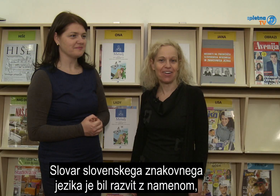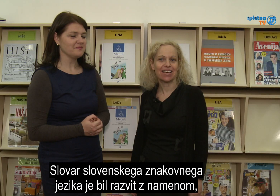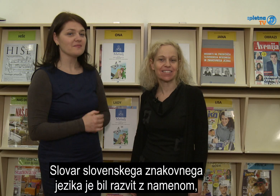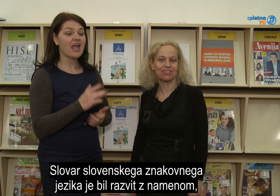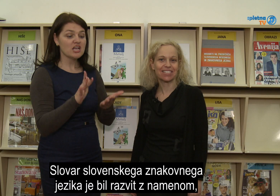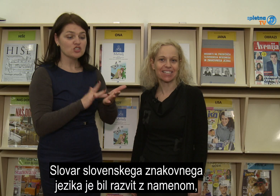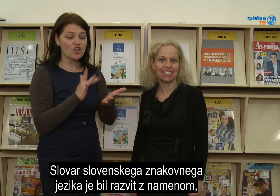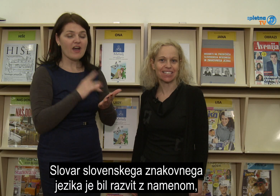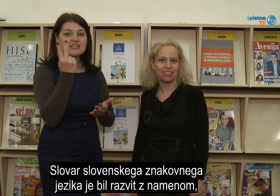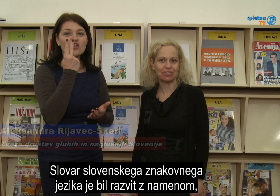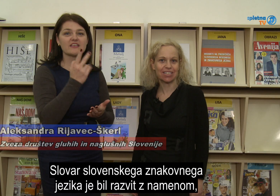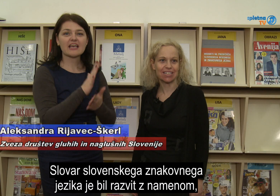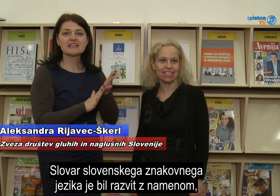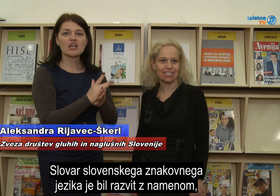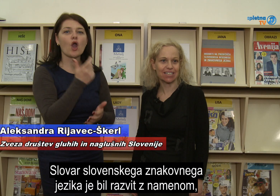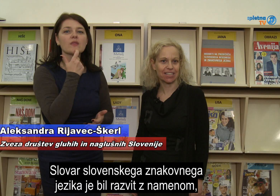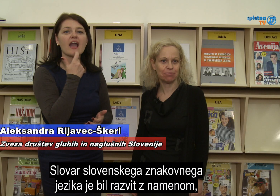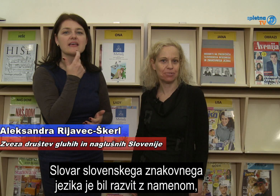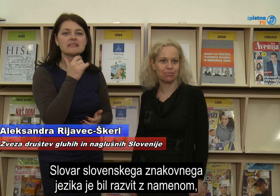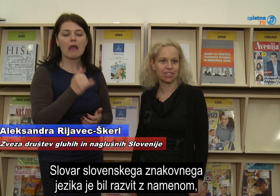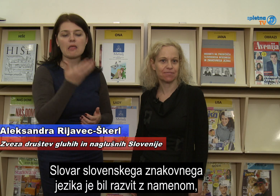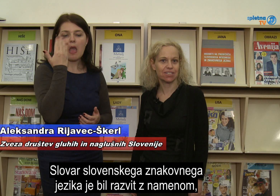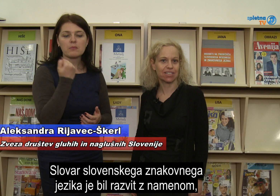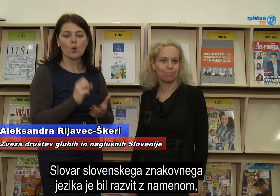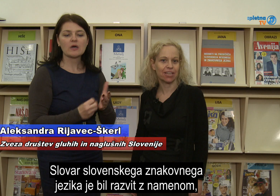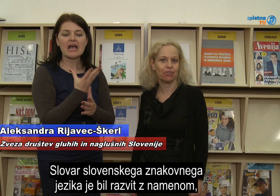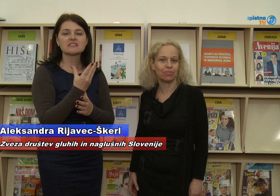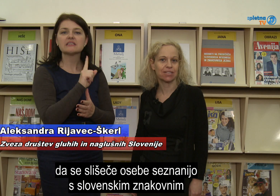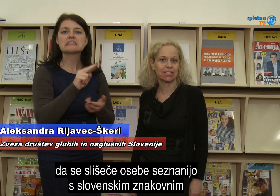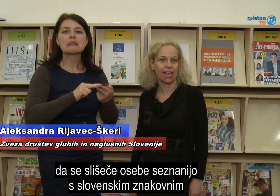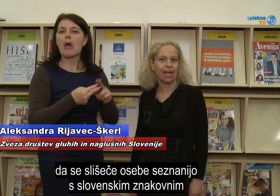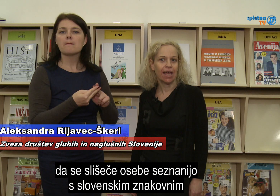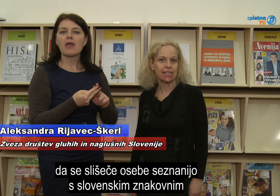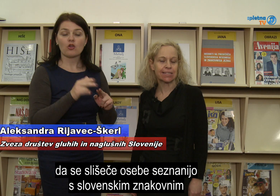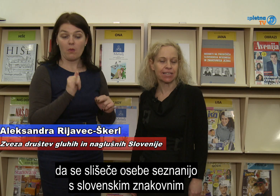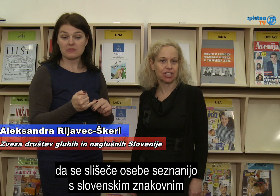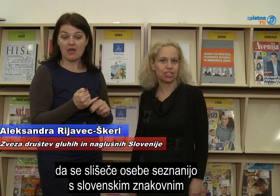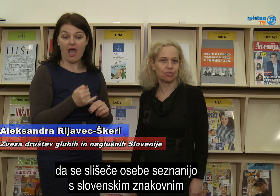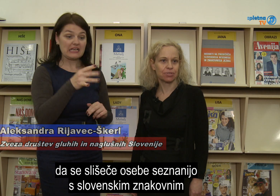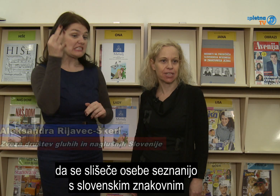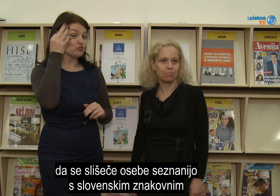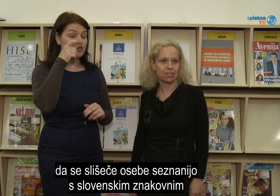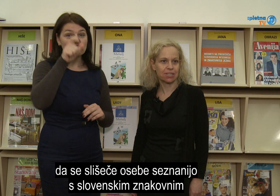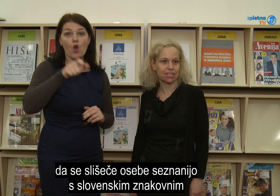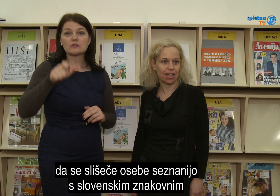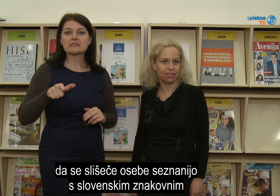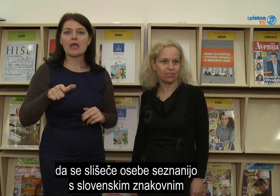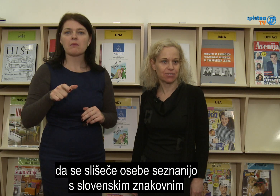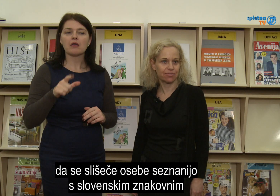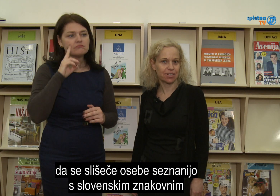Slovar slovenskega znakovnega jezika je bil razvit z namenom, da se slišeče osebe seznanijo s